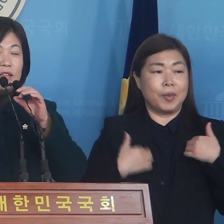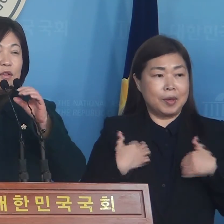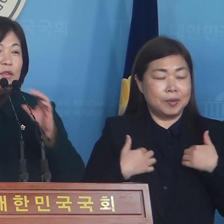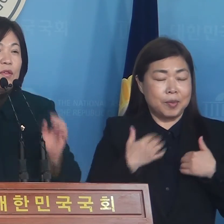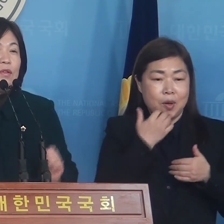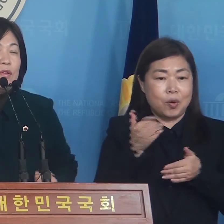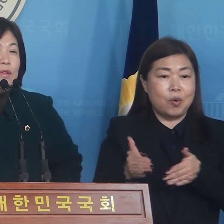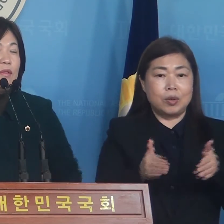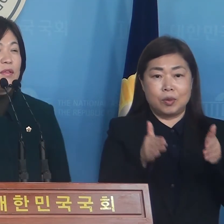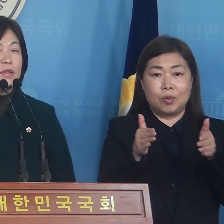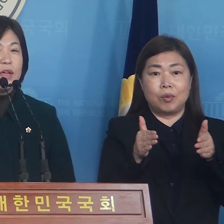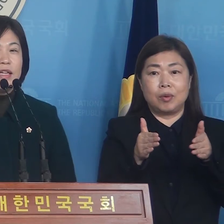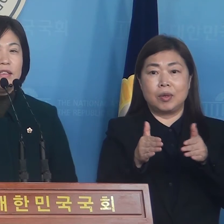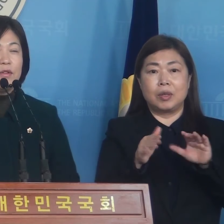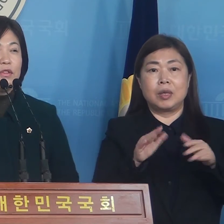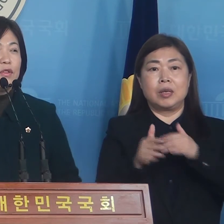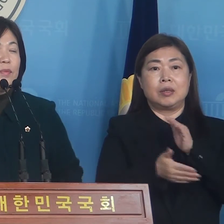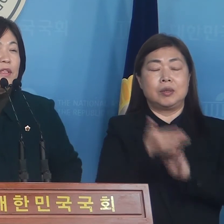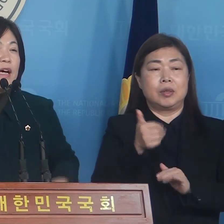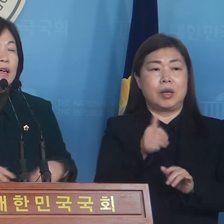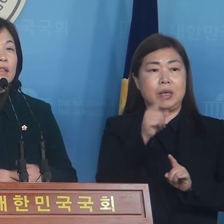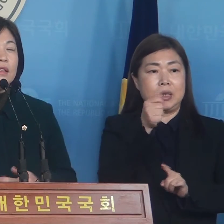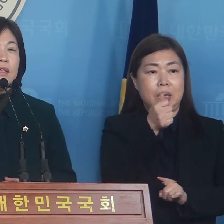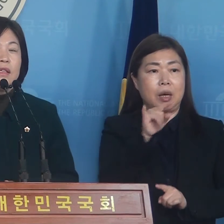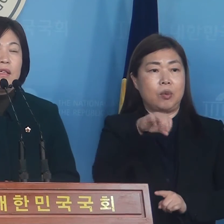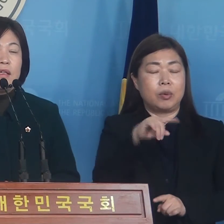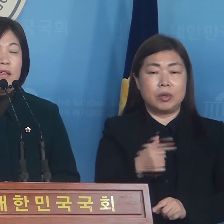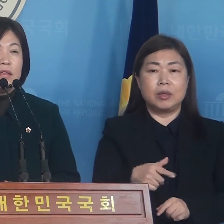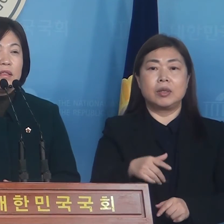반갑습니다. 경기도 의회 이혜원 의원입니다.